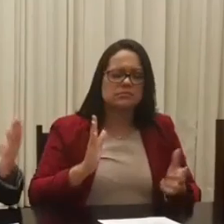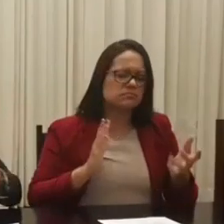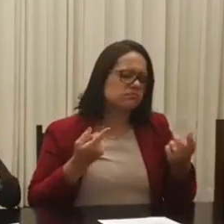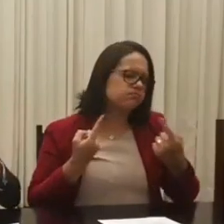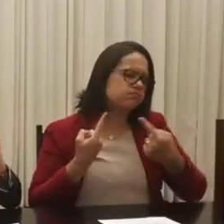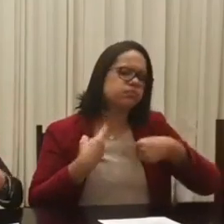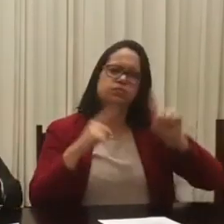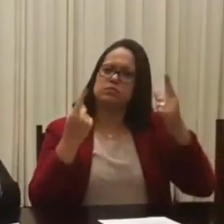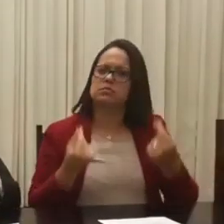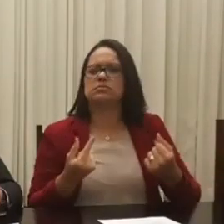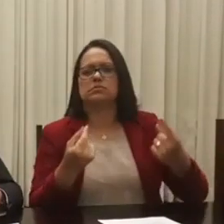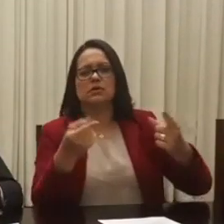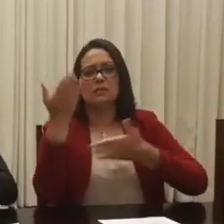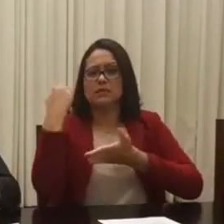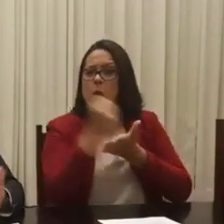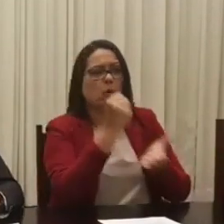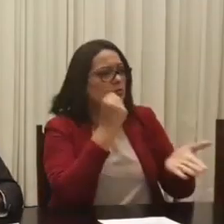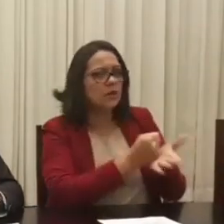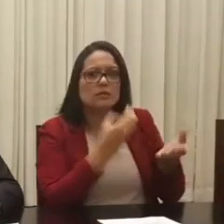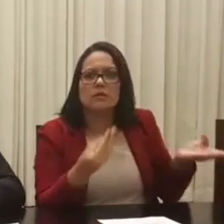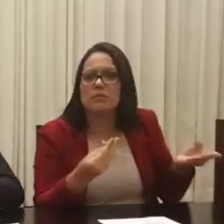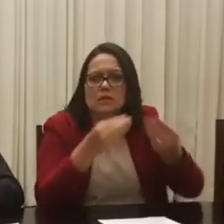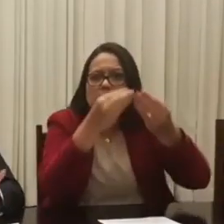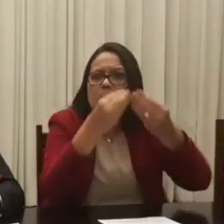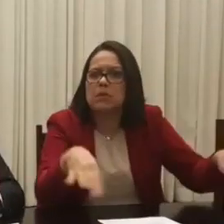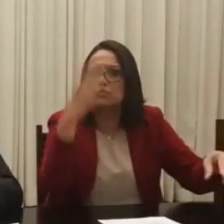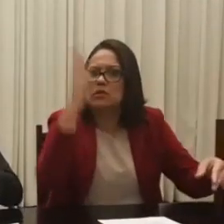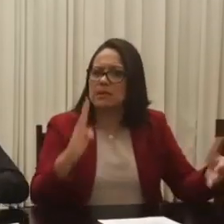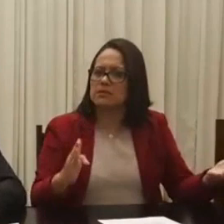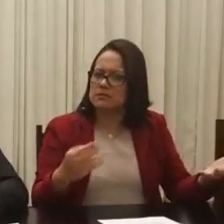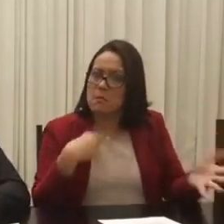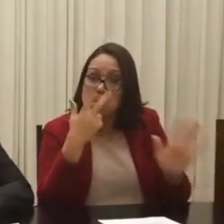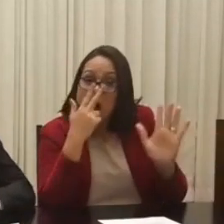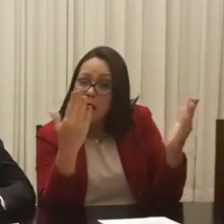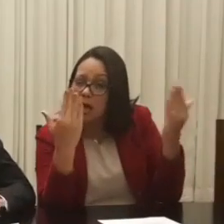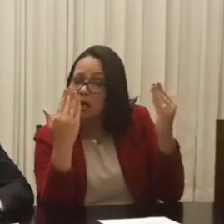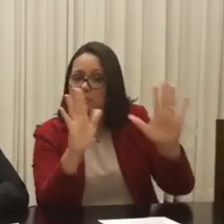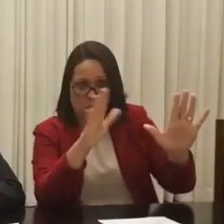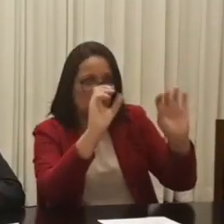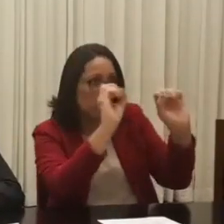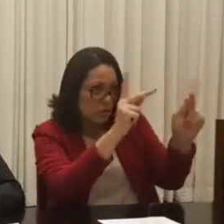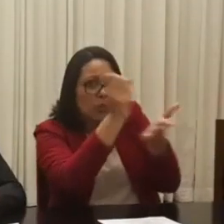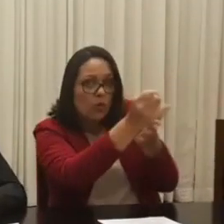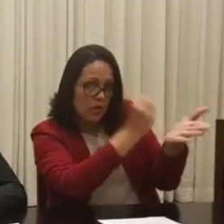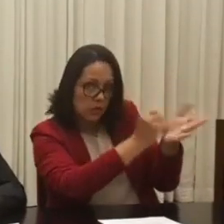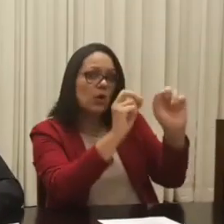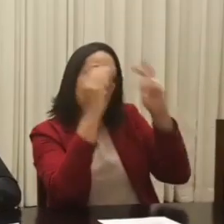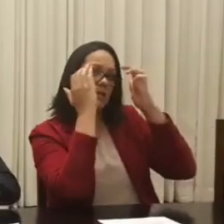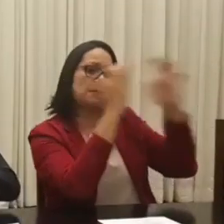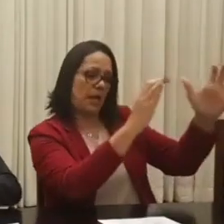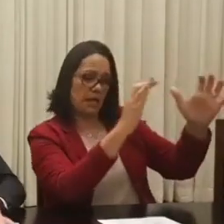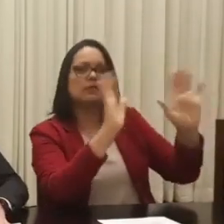lá atrás como os contratos foram feitos, lesando a gente pelo que parece. Agora, vamos honrar os contratos, não tem problema